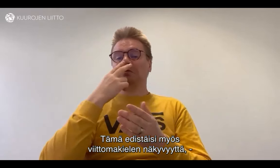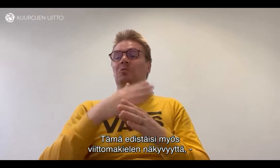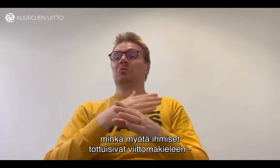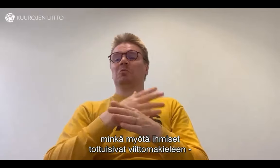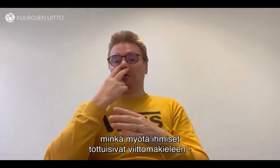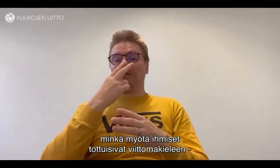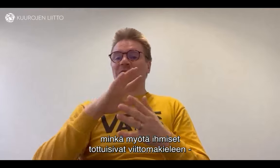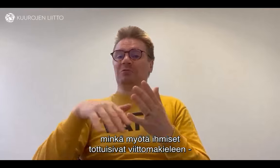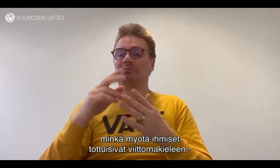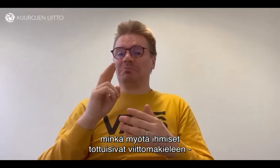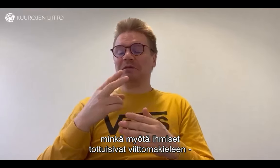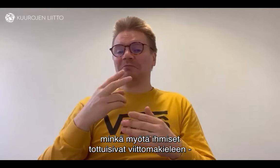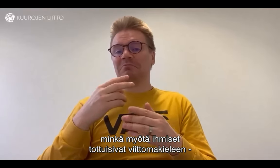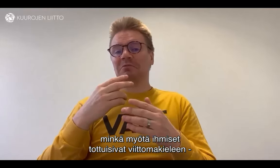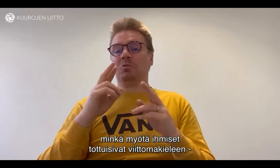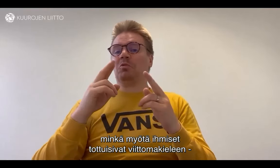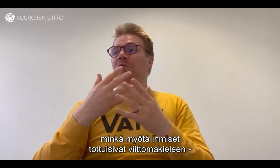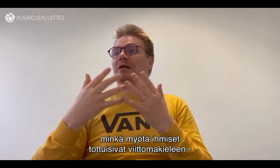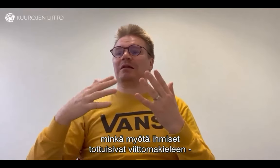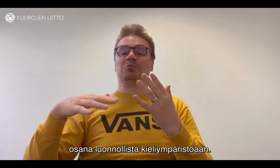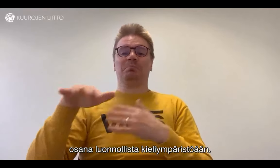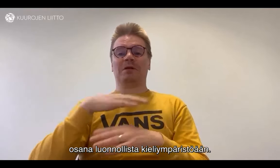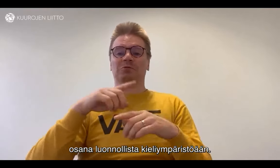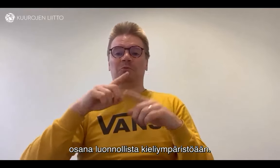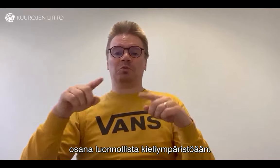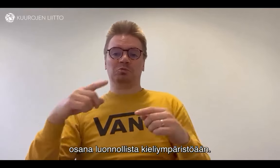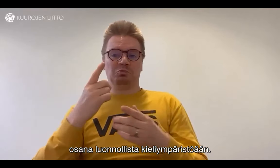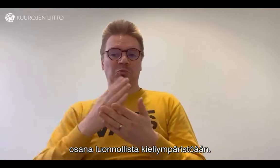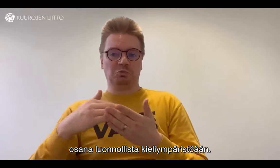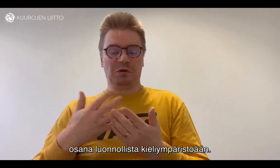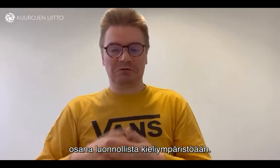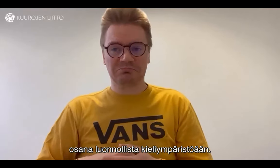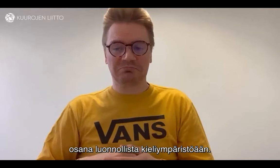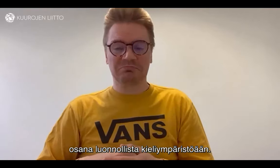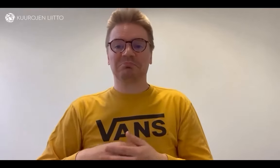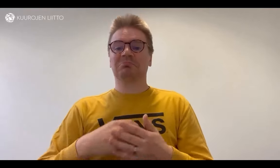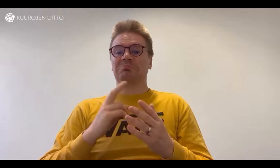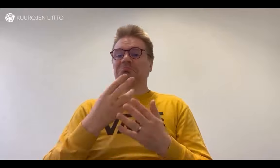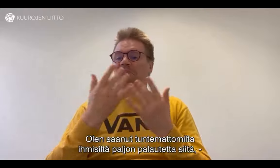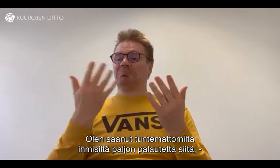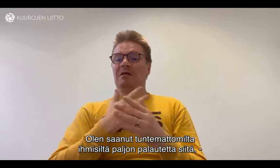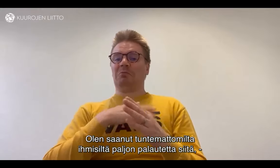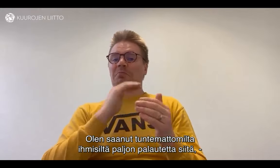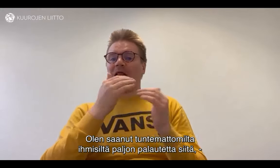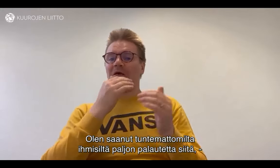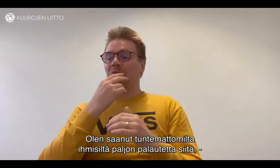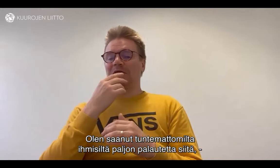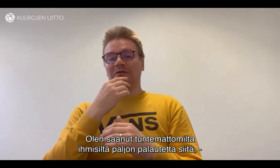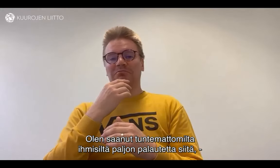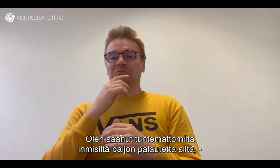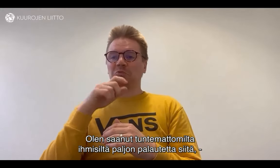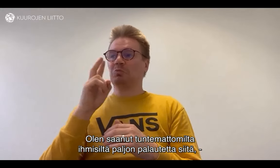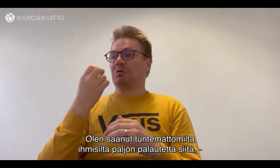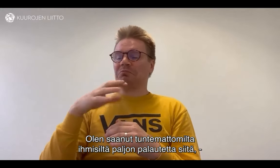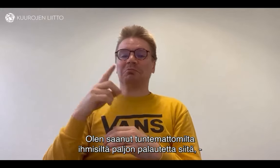Tämä edistäisi myös viittomakielen näkyvyyttä, minkä myötä ihmiset tottuisivat viittomakielen osana luonnollista